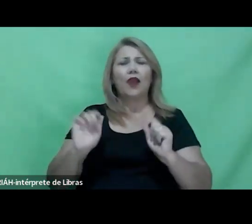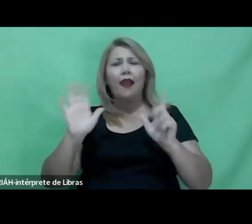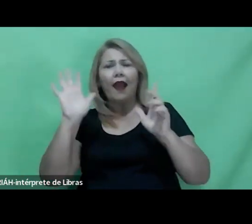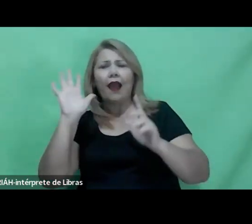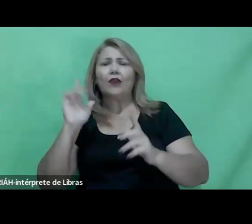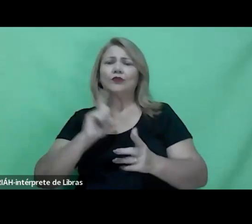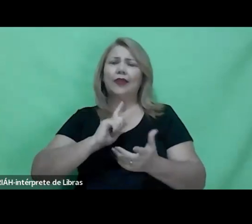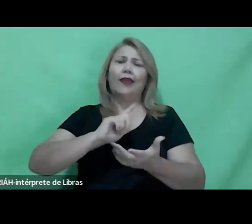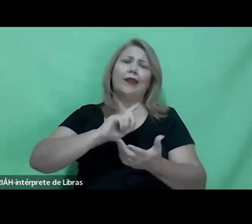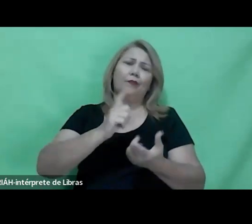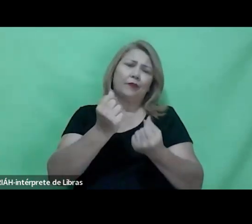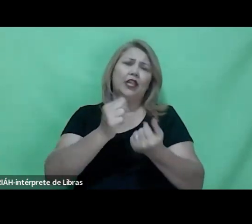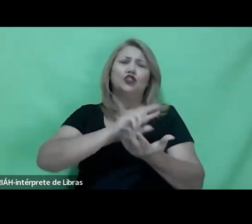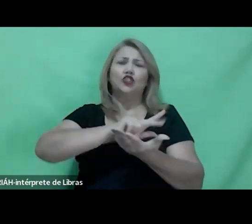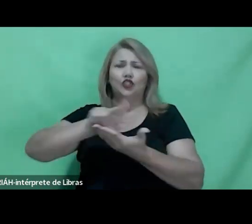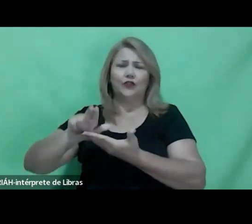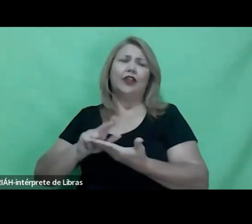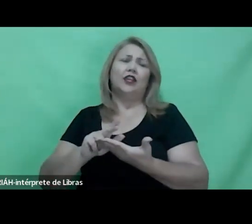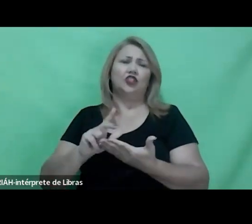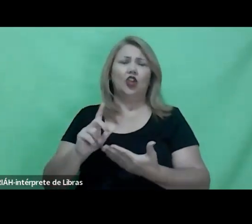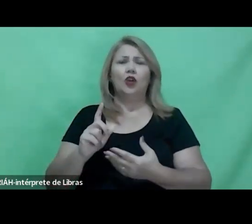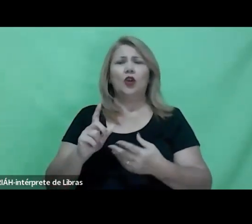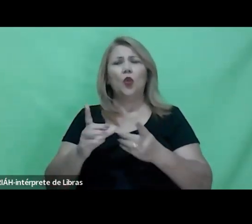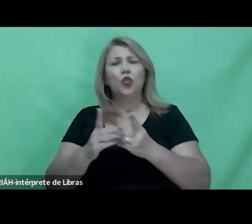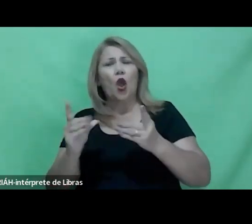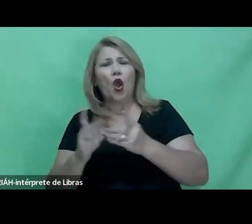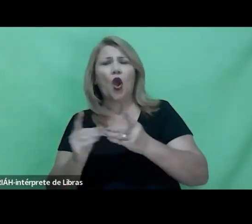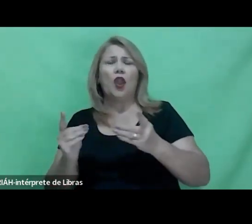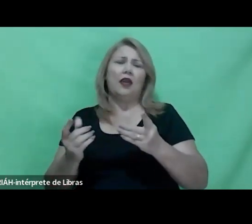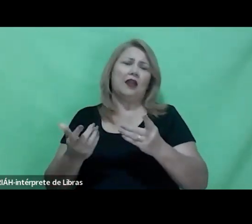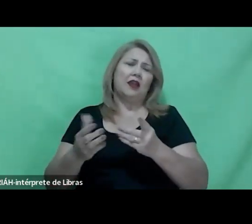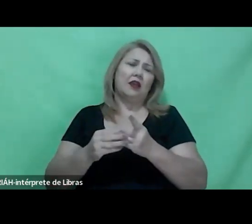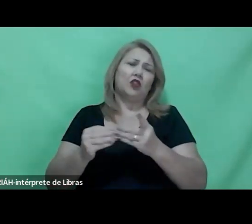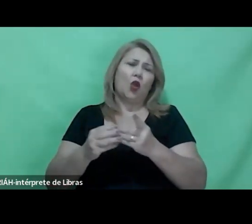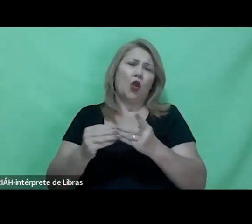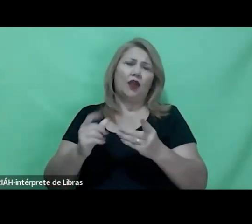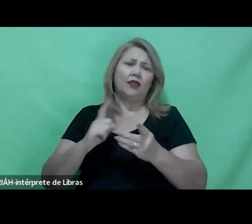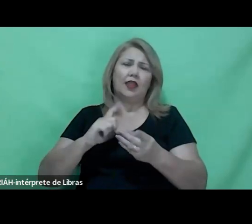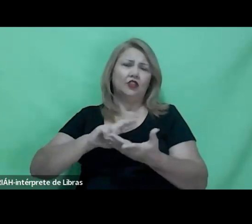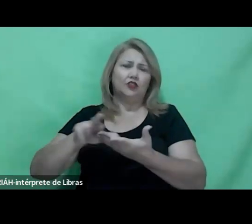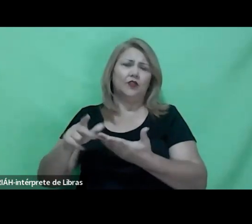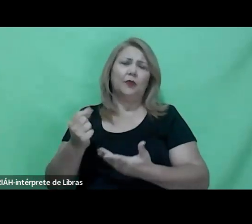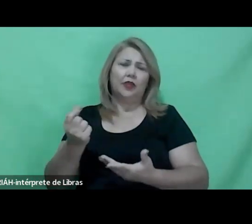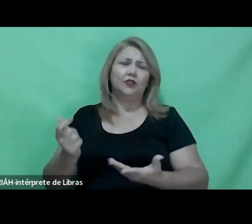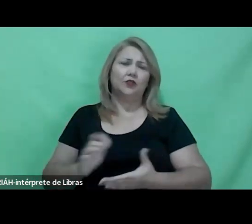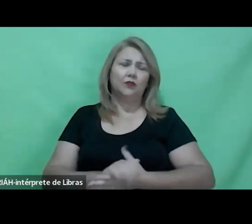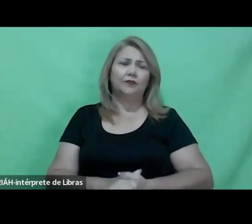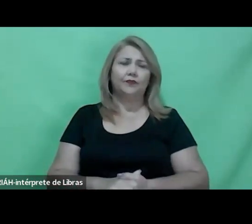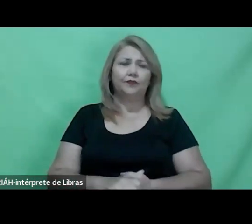a un precio el doble y es la misma Bueno eso es cuestión de todos los ciclos turísticos